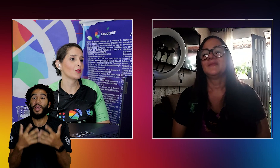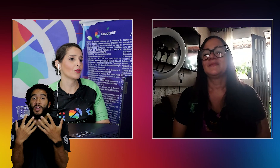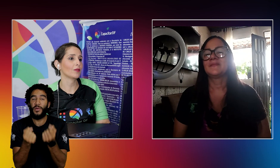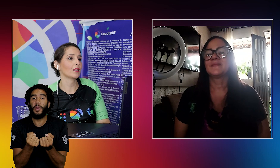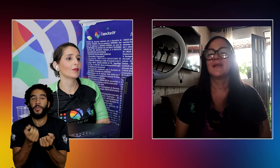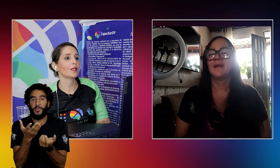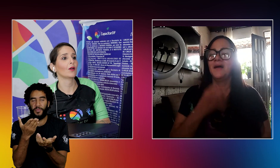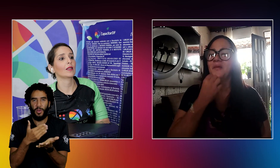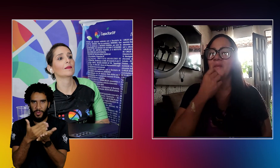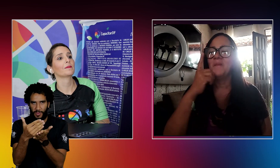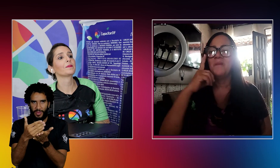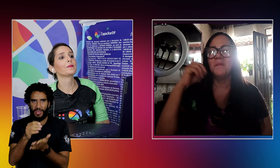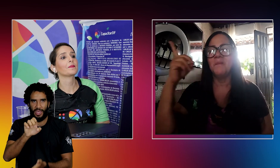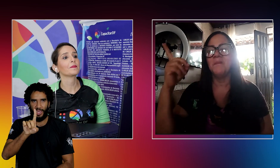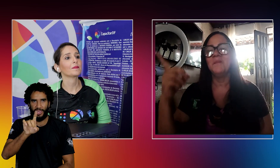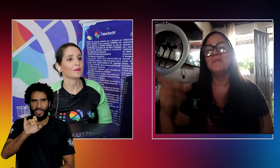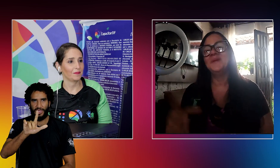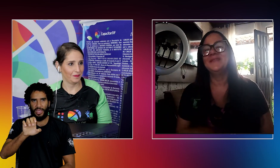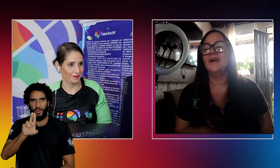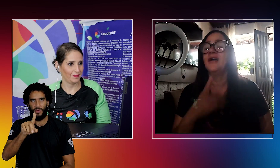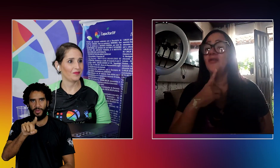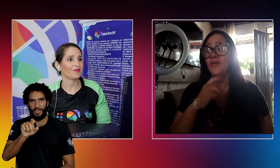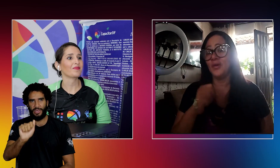Edileuza, pode contar a sua história.